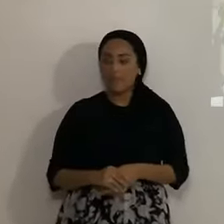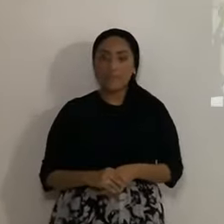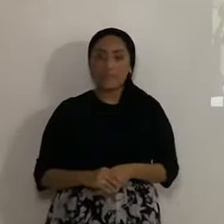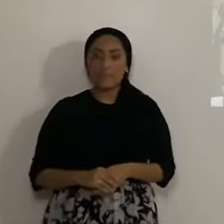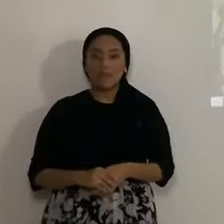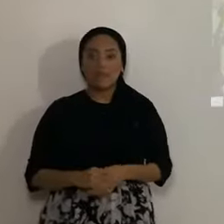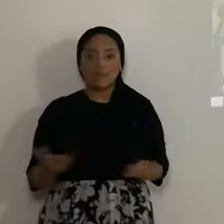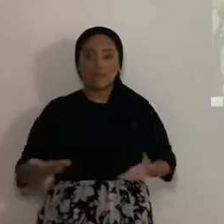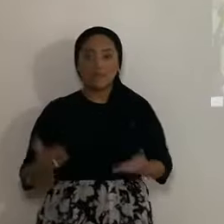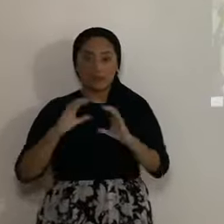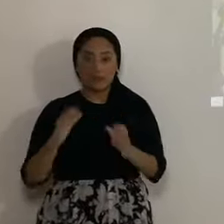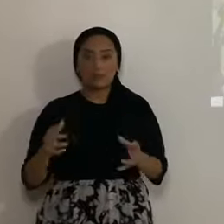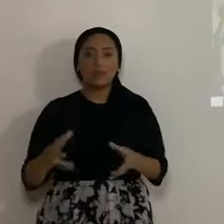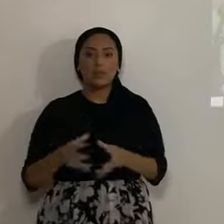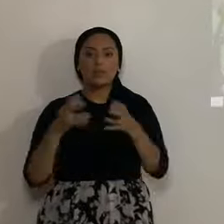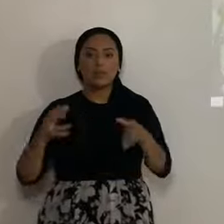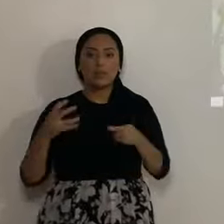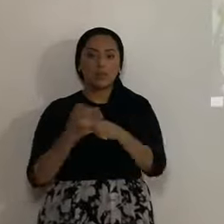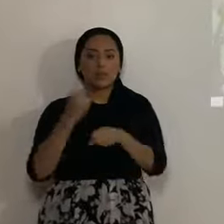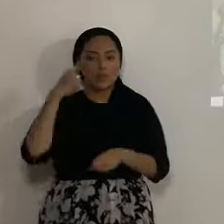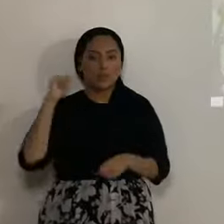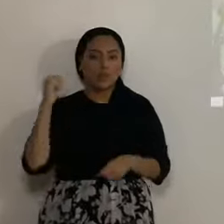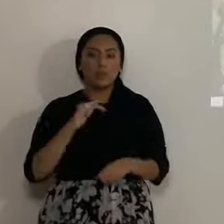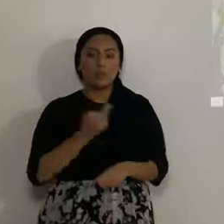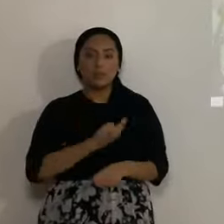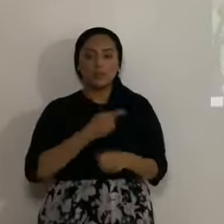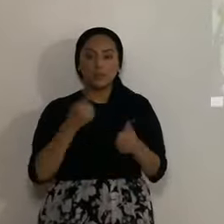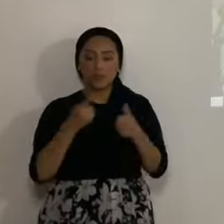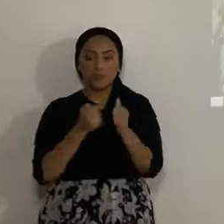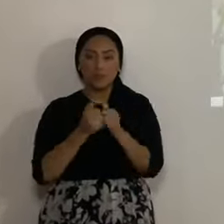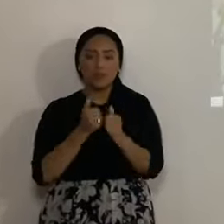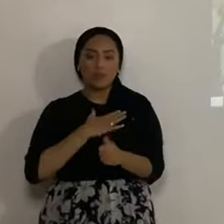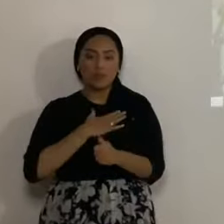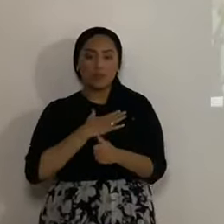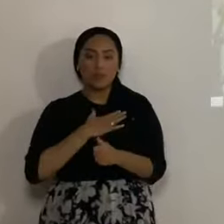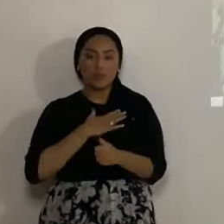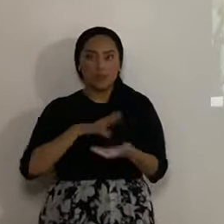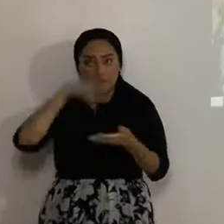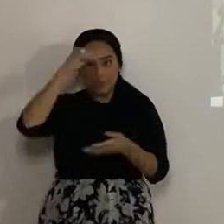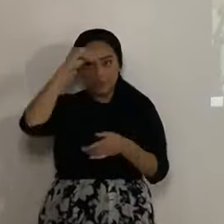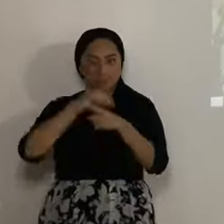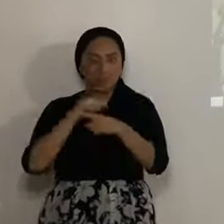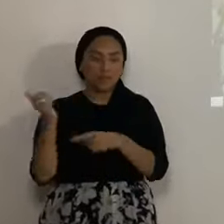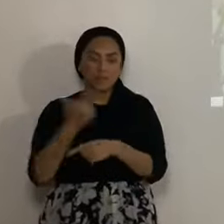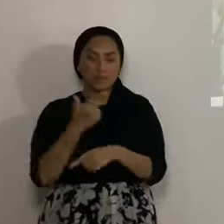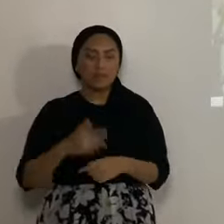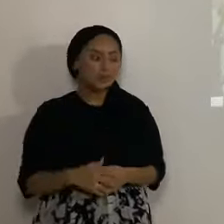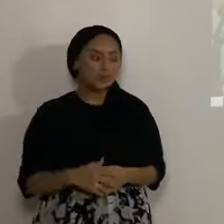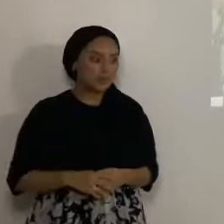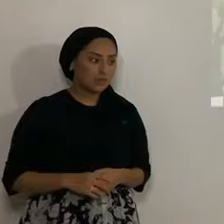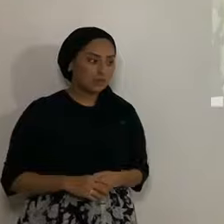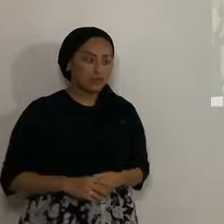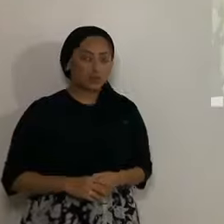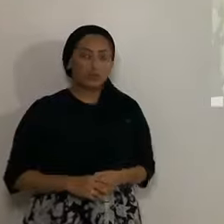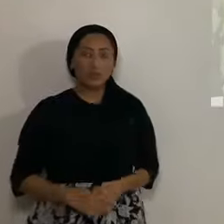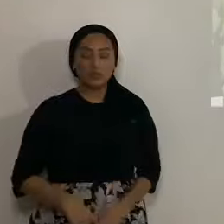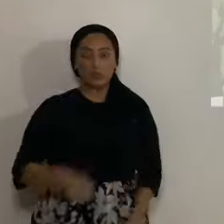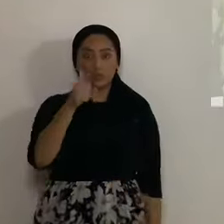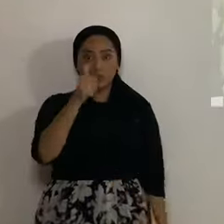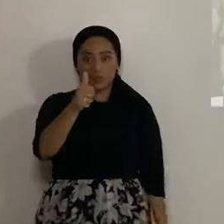esta clase sea de mucho provecho para todos, empezando por mí, para que la pongamos en práctica a todos, a ver, tú